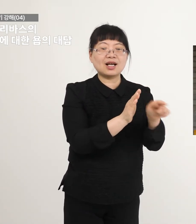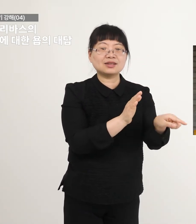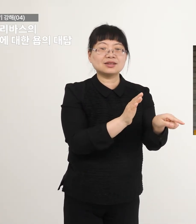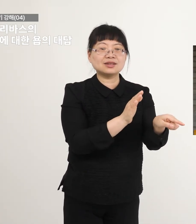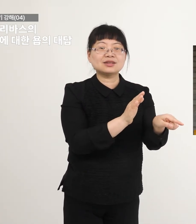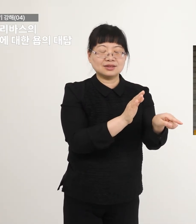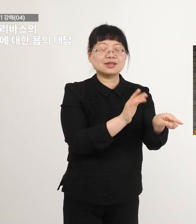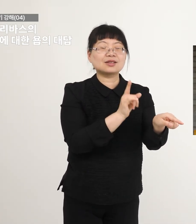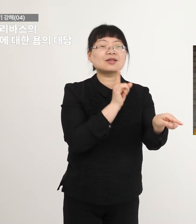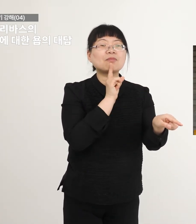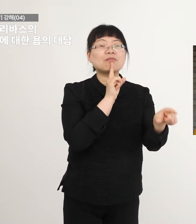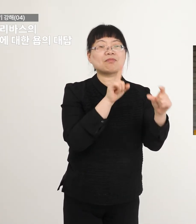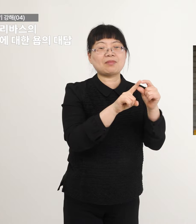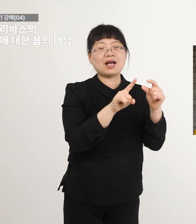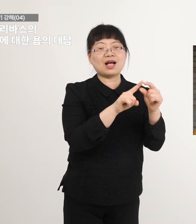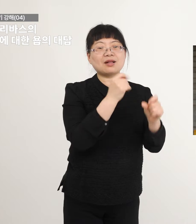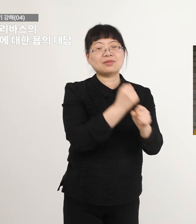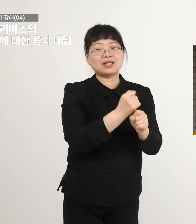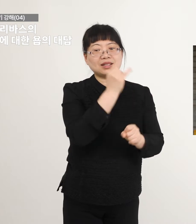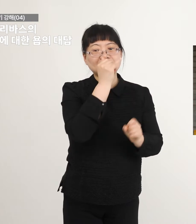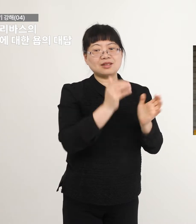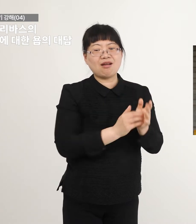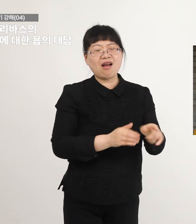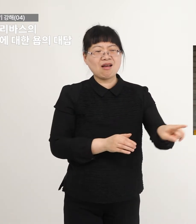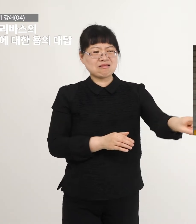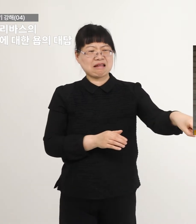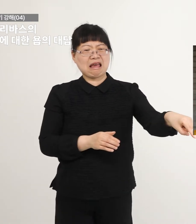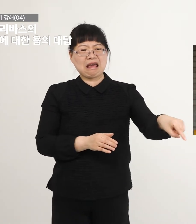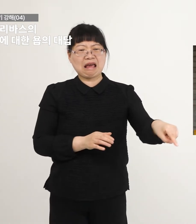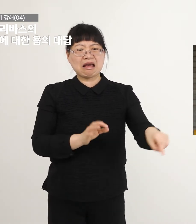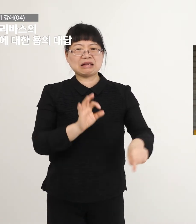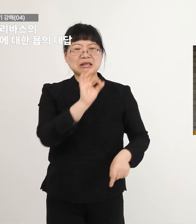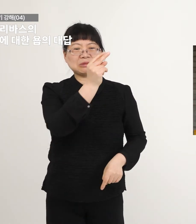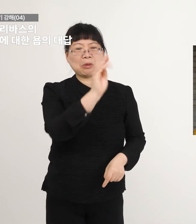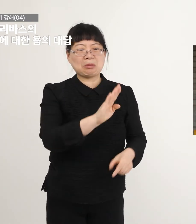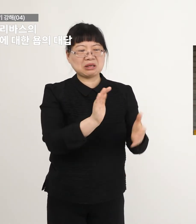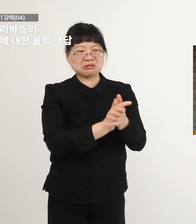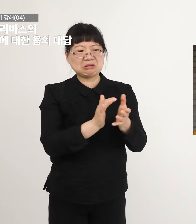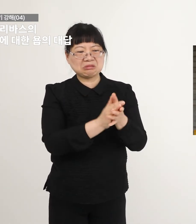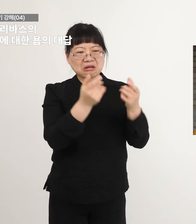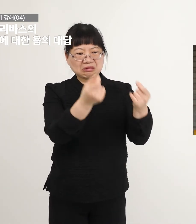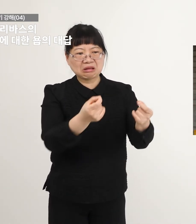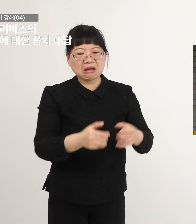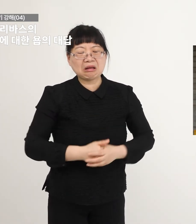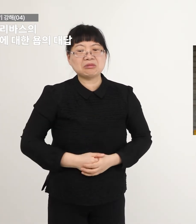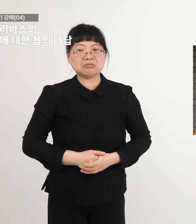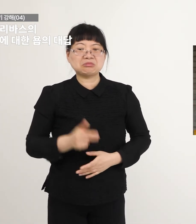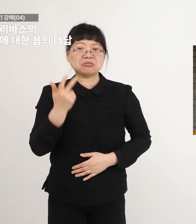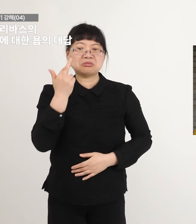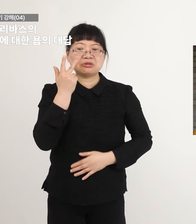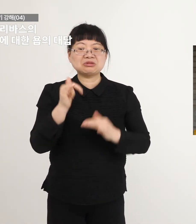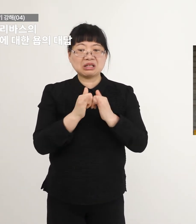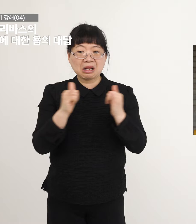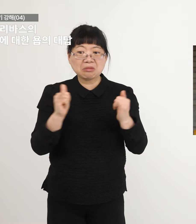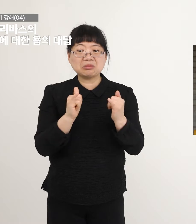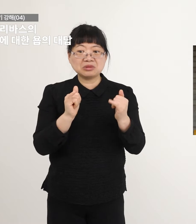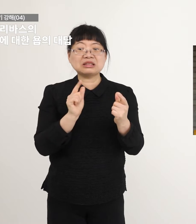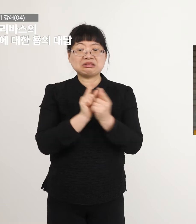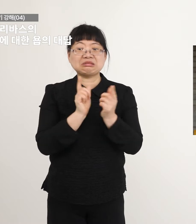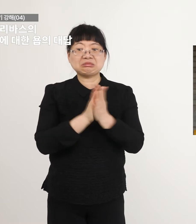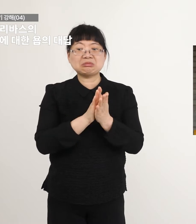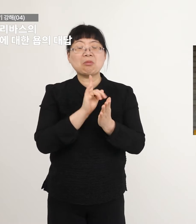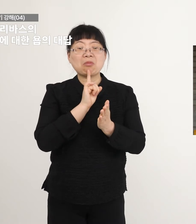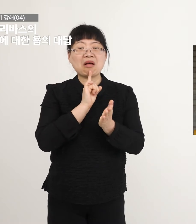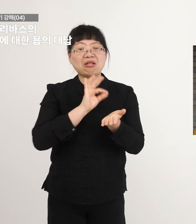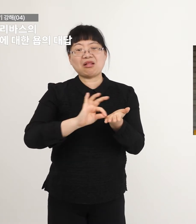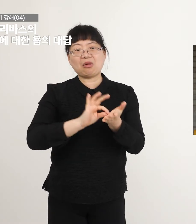사실 있습니다. 에이, 저 욥의 친구 같은 놈들. 이런 표현을 들지 미국 사람들은 써요.